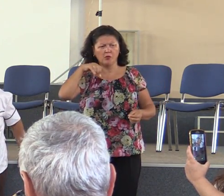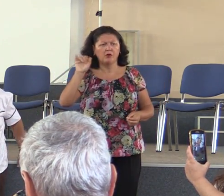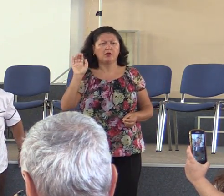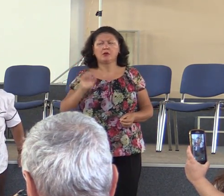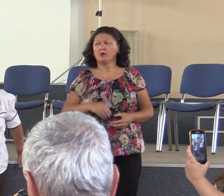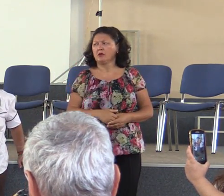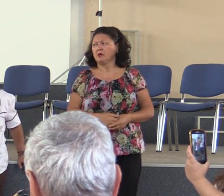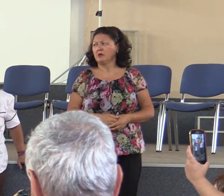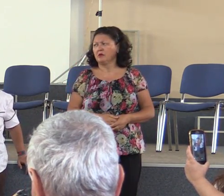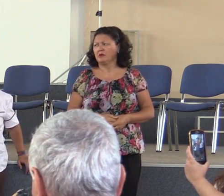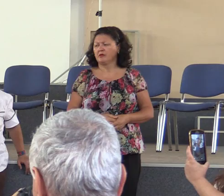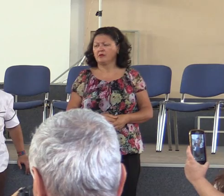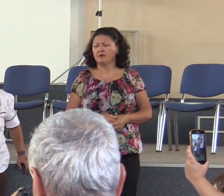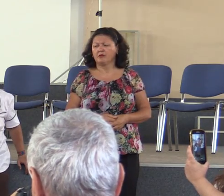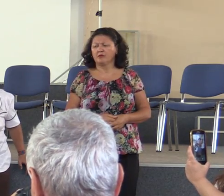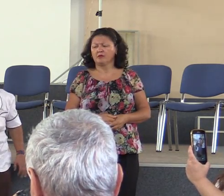omul,